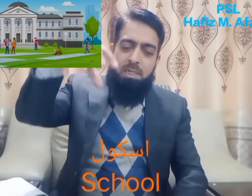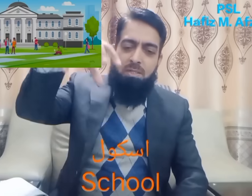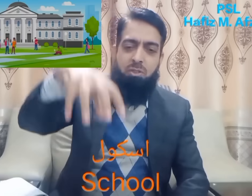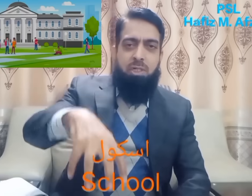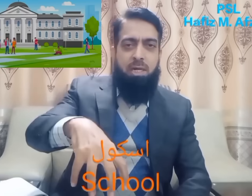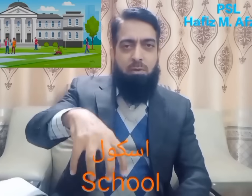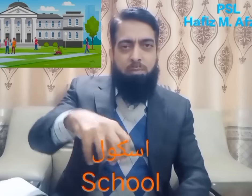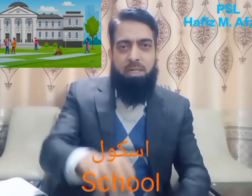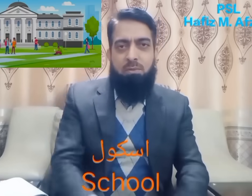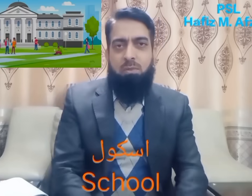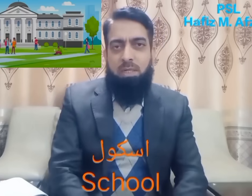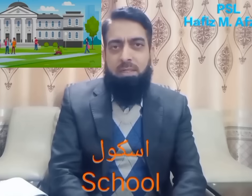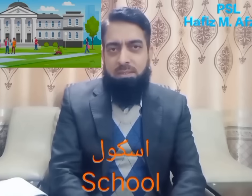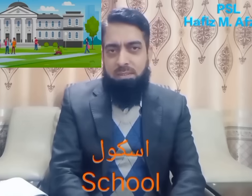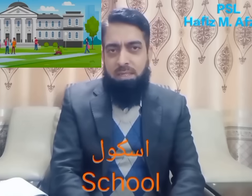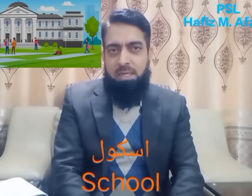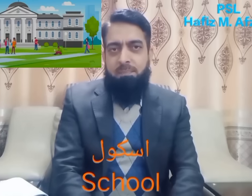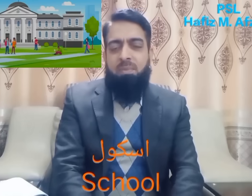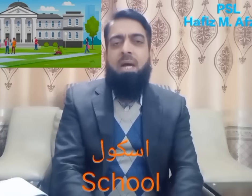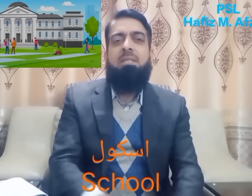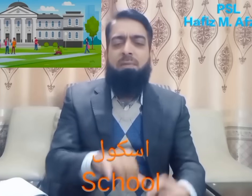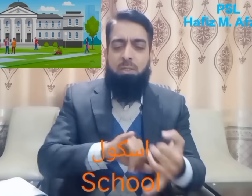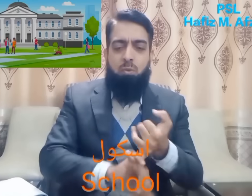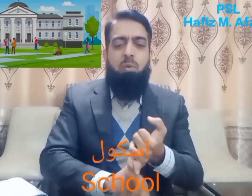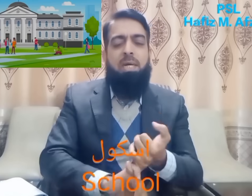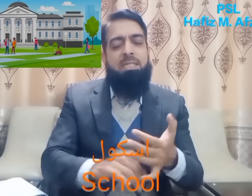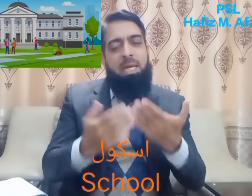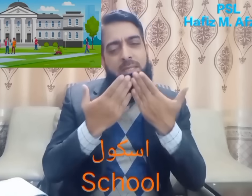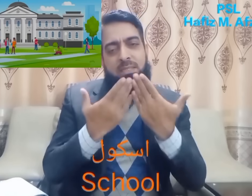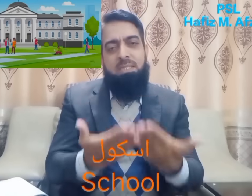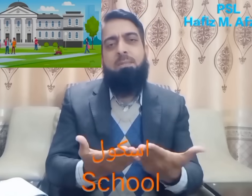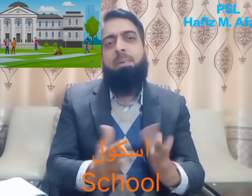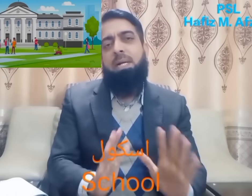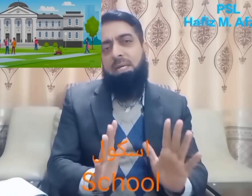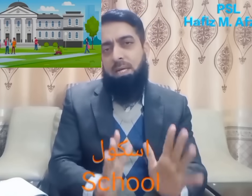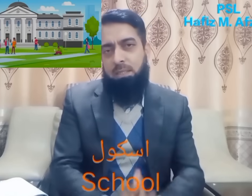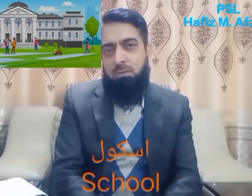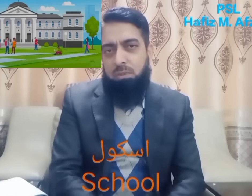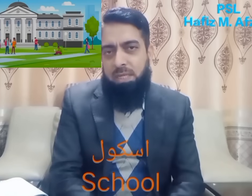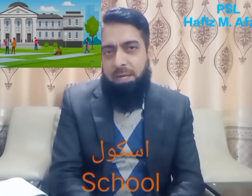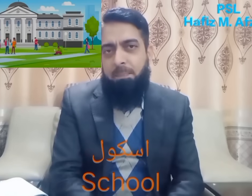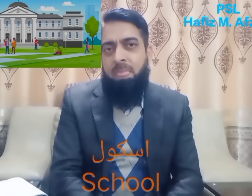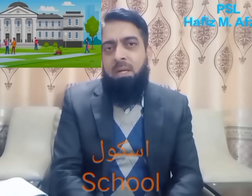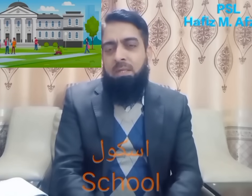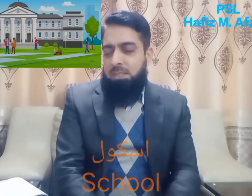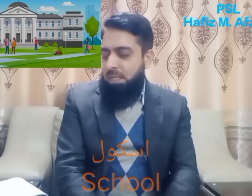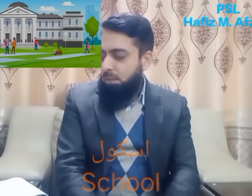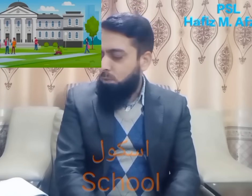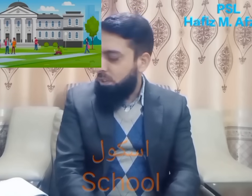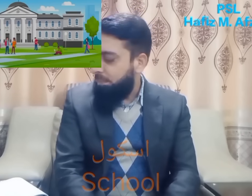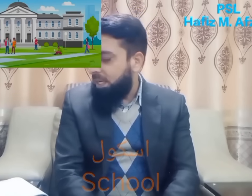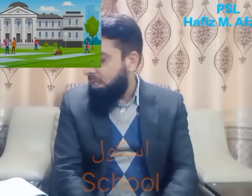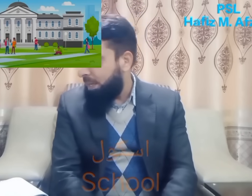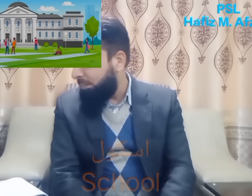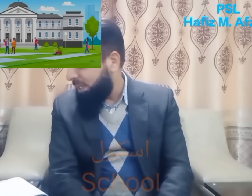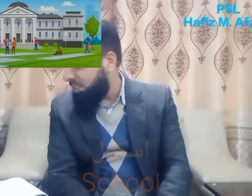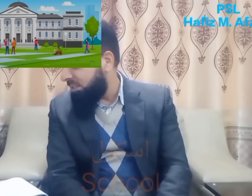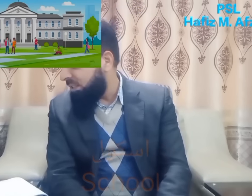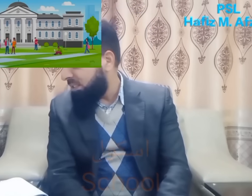ये जगह नोमिनेट होगी। क्लियर? अदरवाइज स्कूल का साइन जस्ट पढ़ने की हद तक होता है। ठीक है। उसके बाद हमारे पास